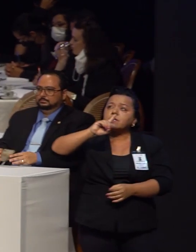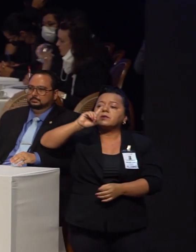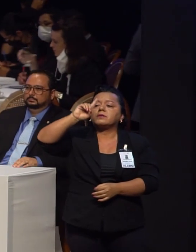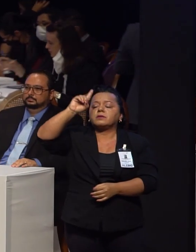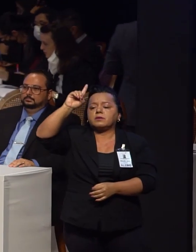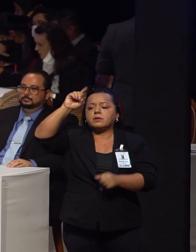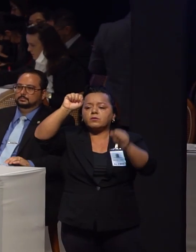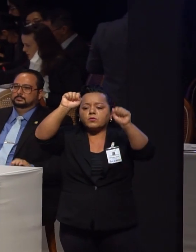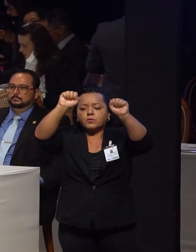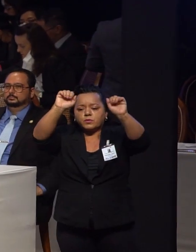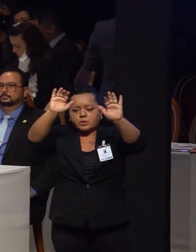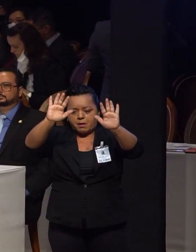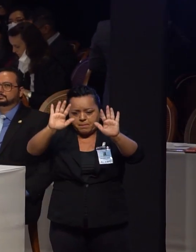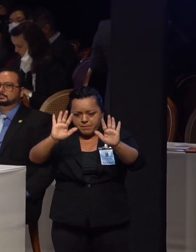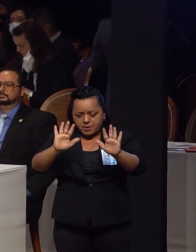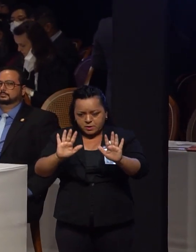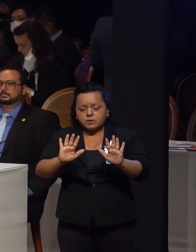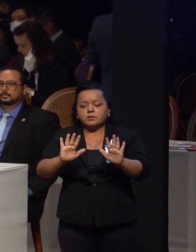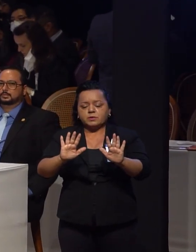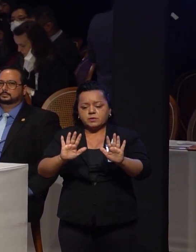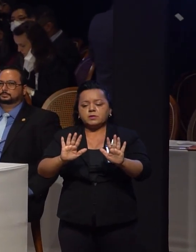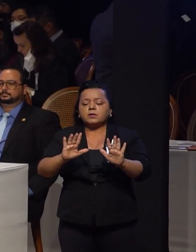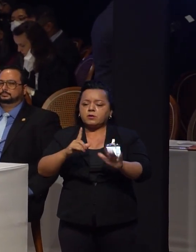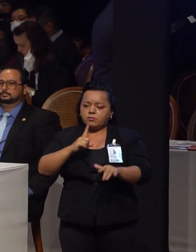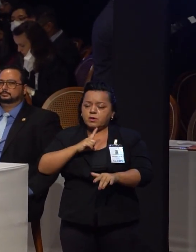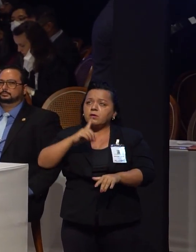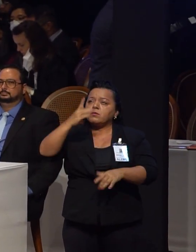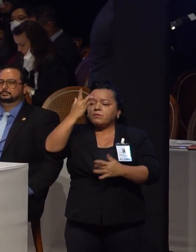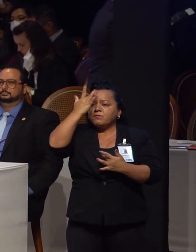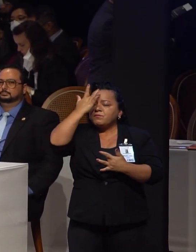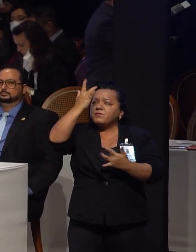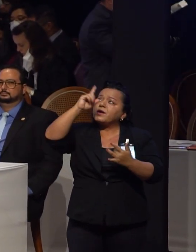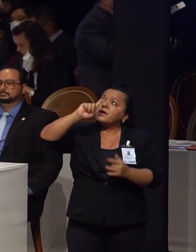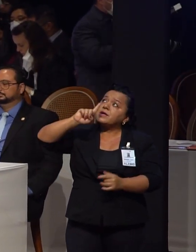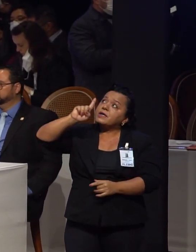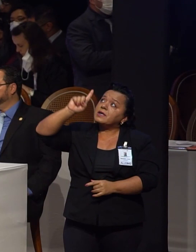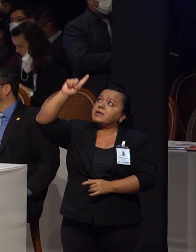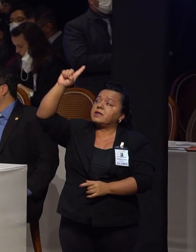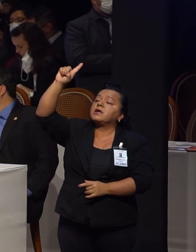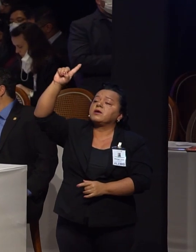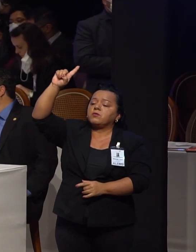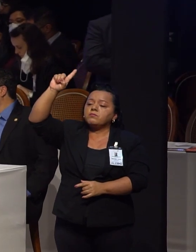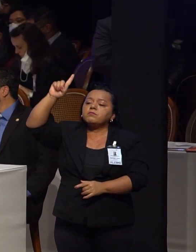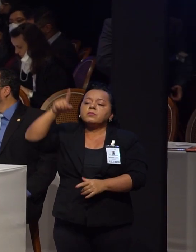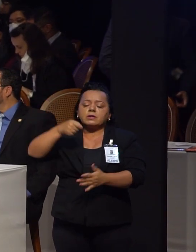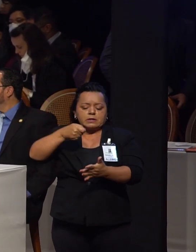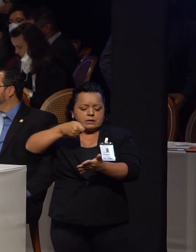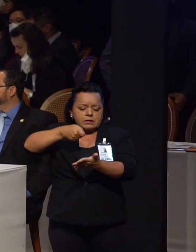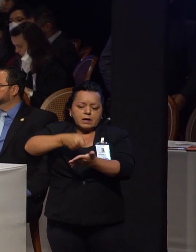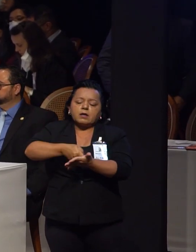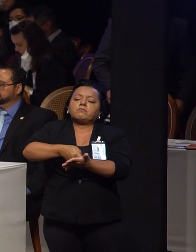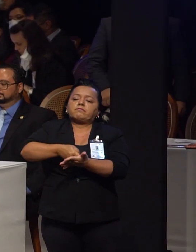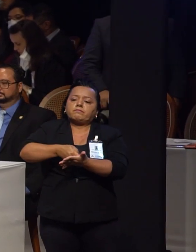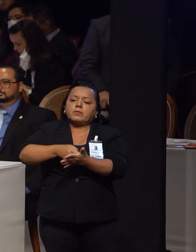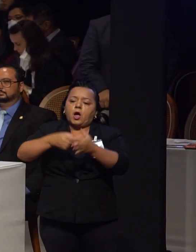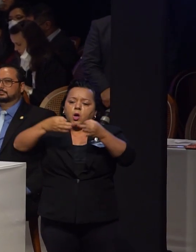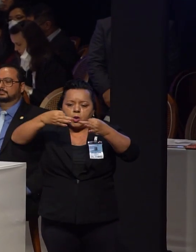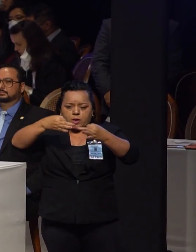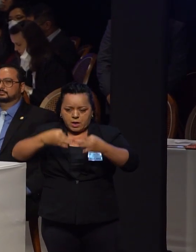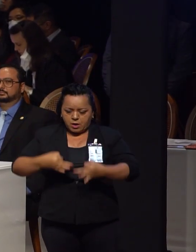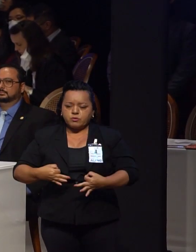nos abençoe. Eu tenho fé em Deus, que com determinação,